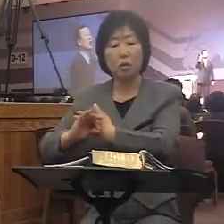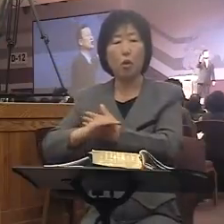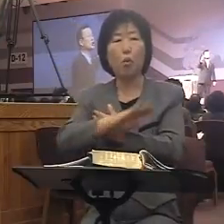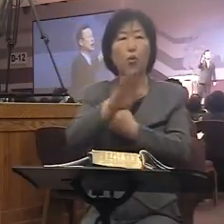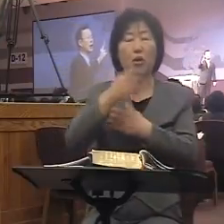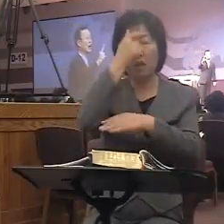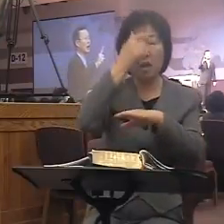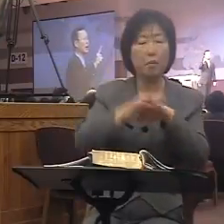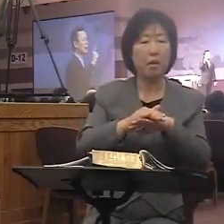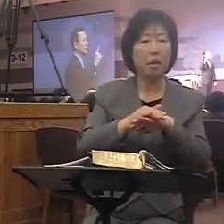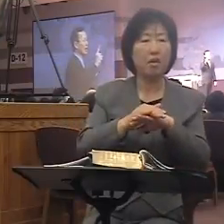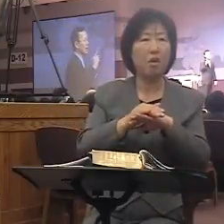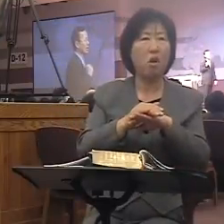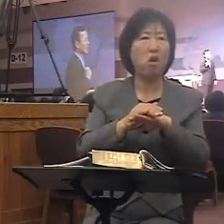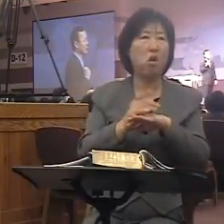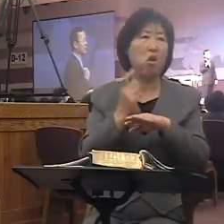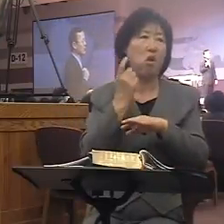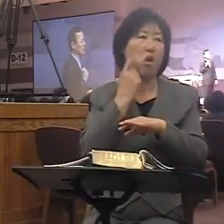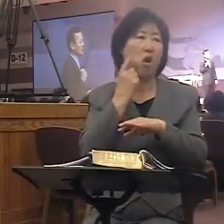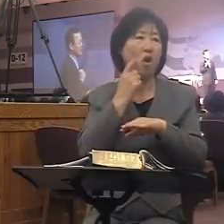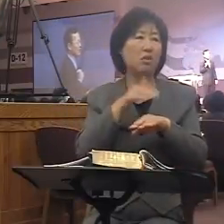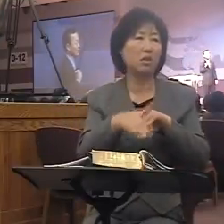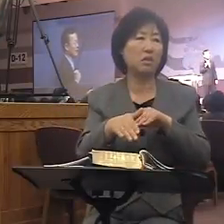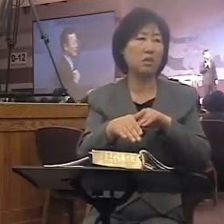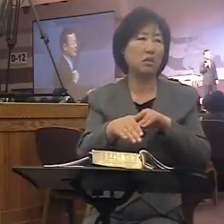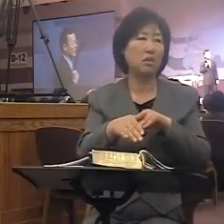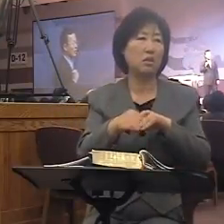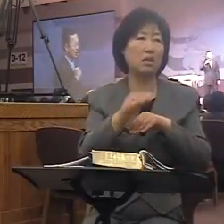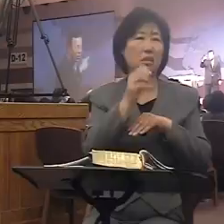예배는 형식에 불과하지 않을 것입니다.